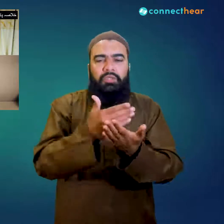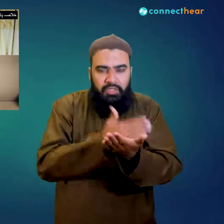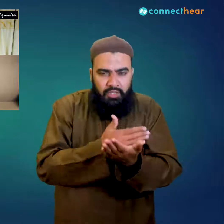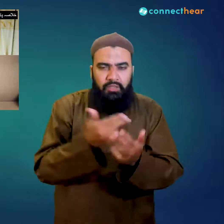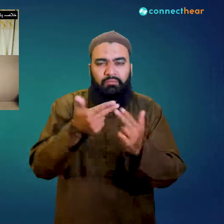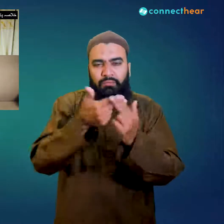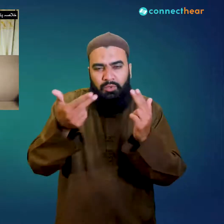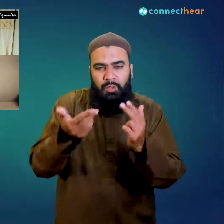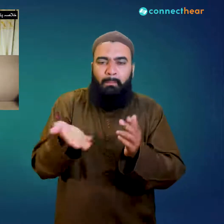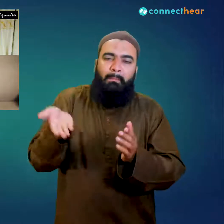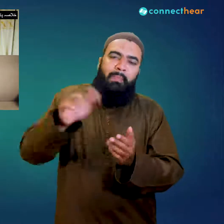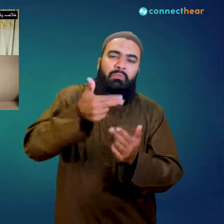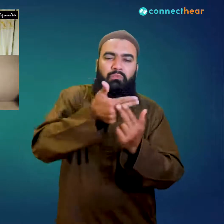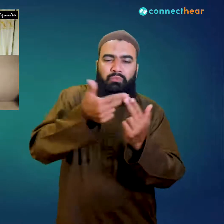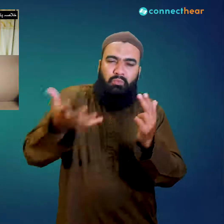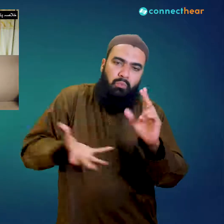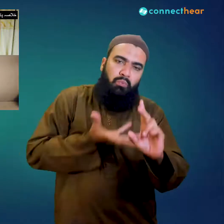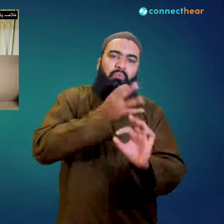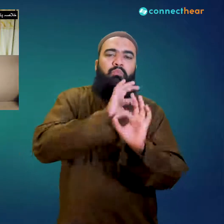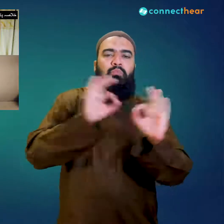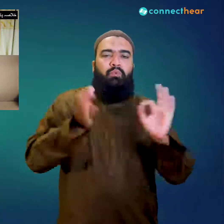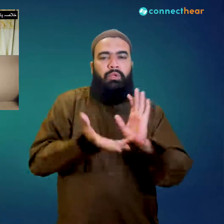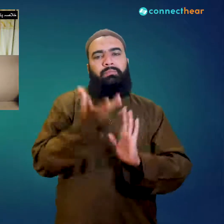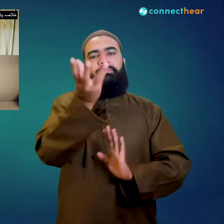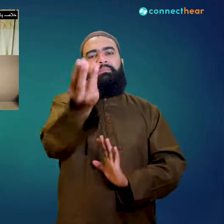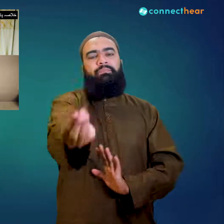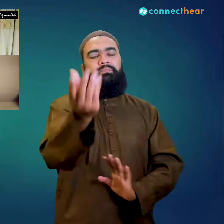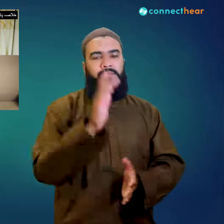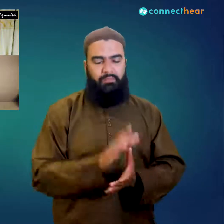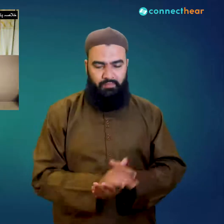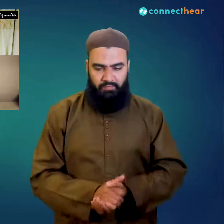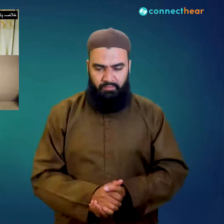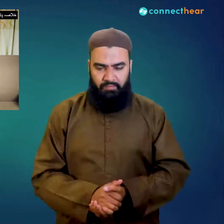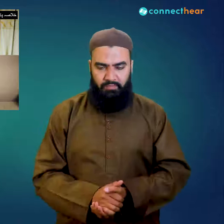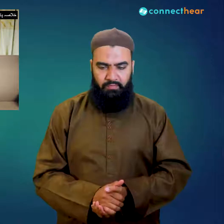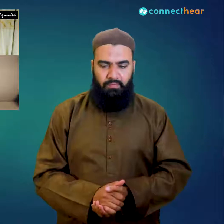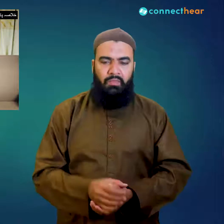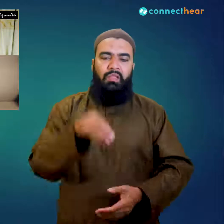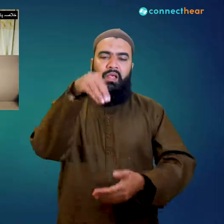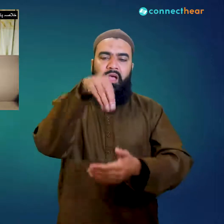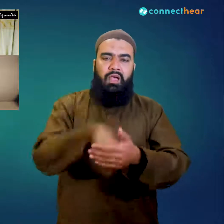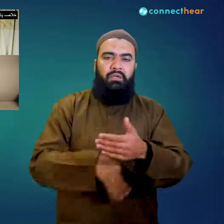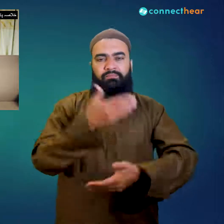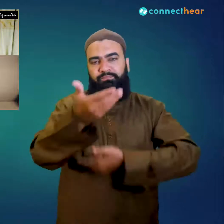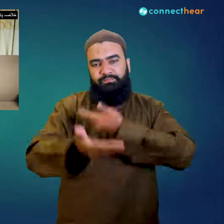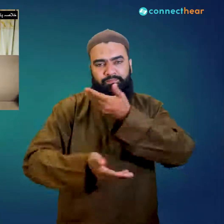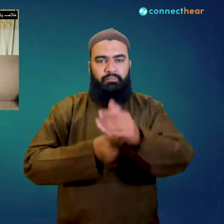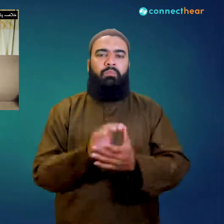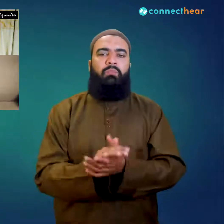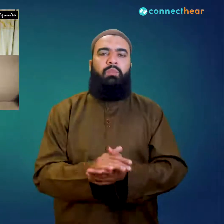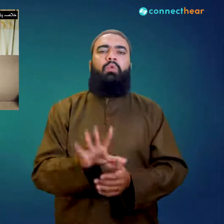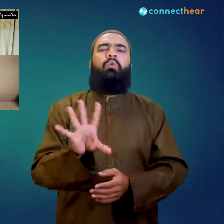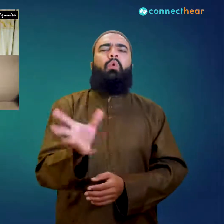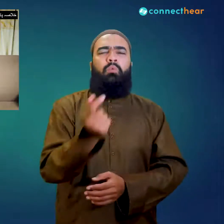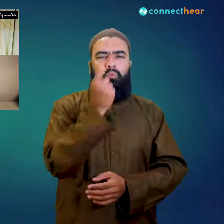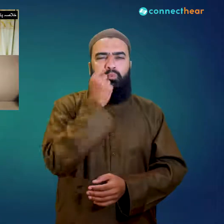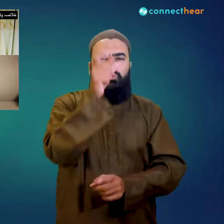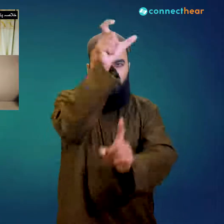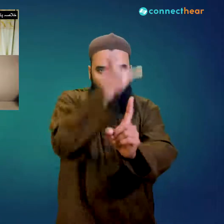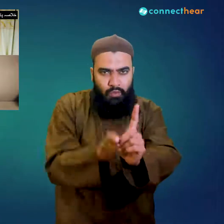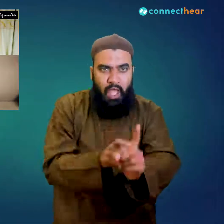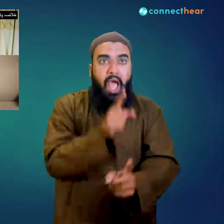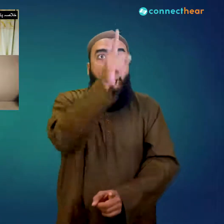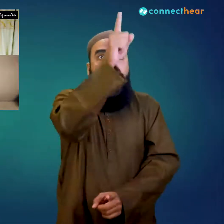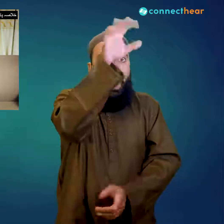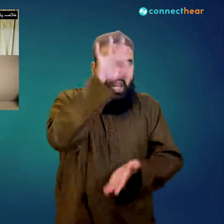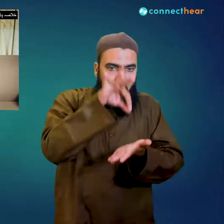کو قرض دے اس قرض کو اللہ نے قرض حسنہ فرمایا، اللہ کی راہ میں مال خرچ کرنے کو اللہ نے فرمایا کہ یہ مجھ پر